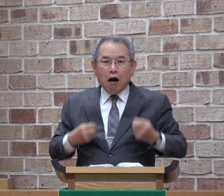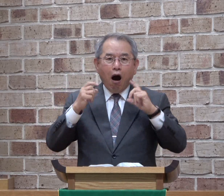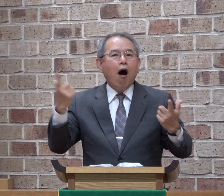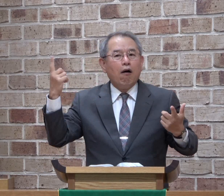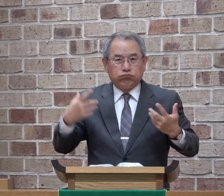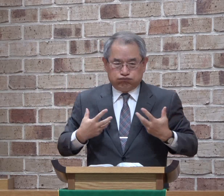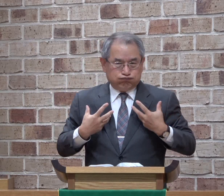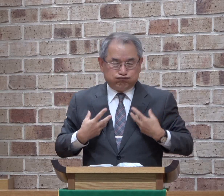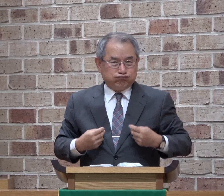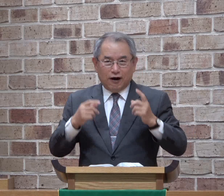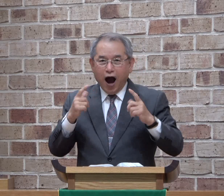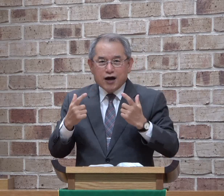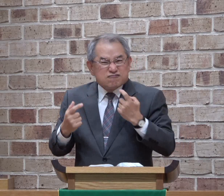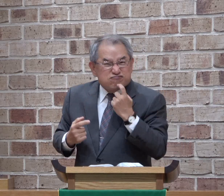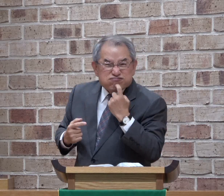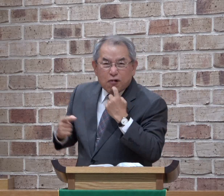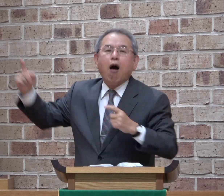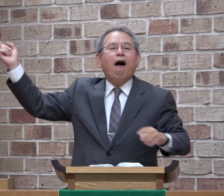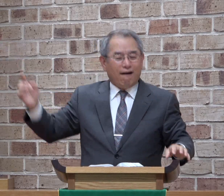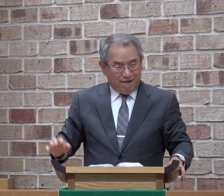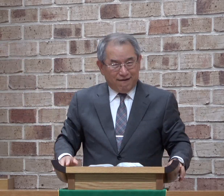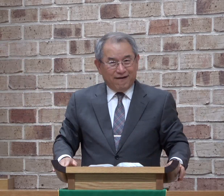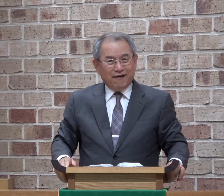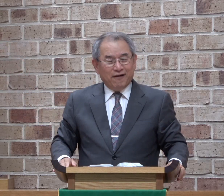부탁하는데 예수님이 외면하시는데도 이 여자는 끈질기게 구합니다.